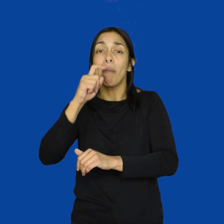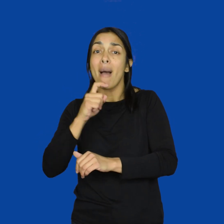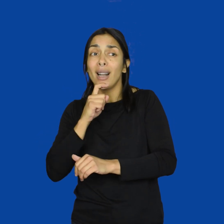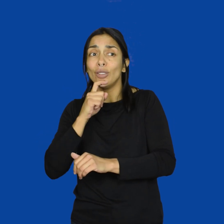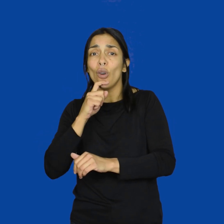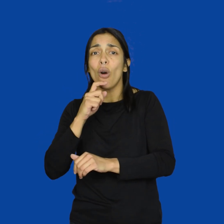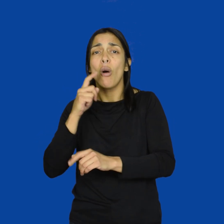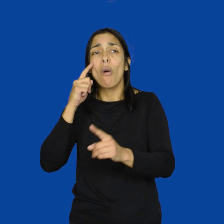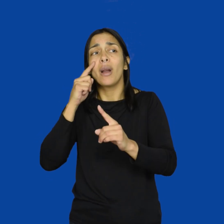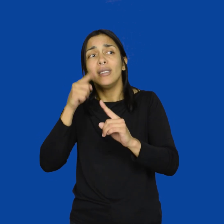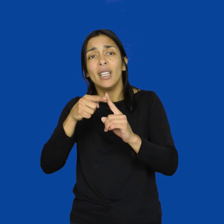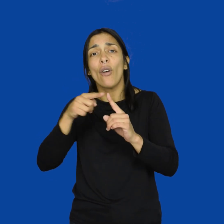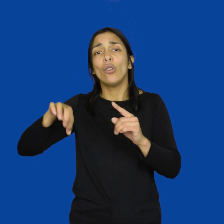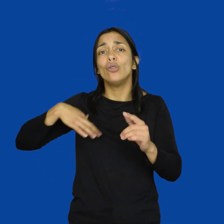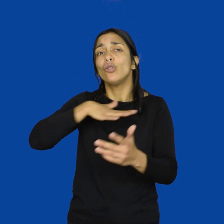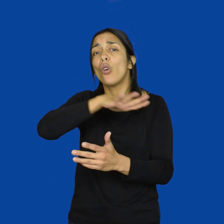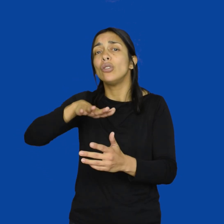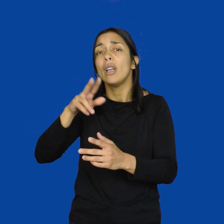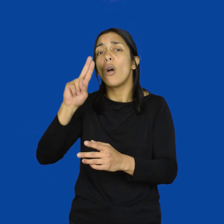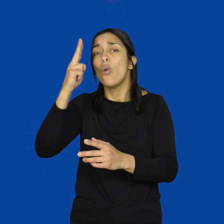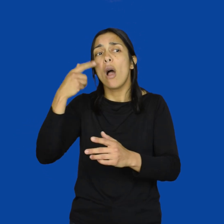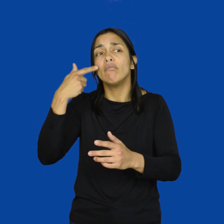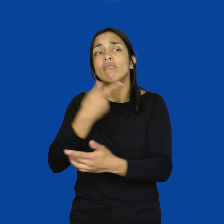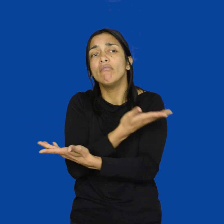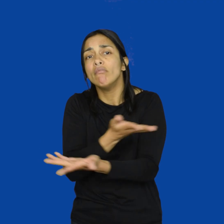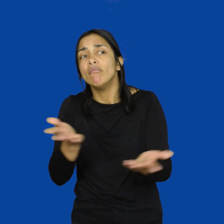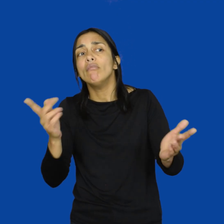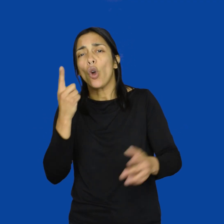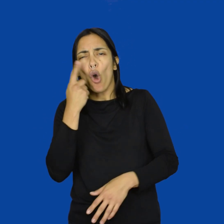Montevideo, buscando que la sociedad conozca el hecho.